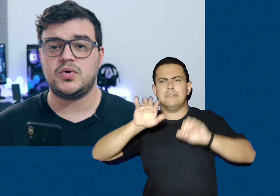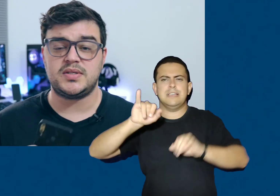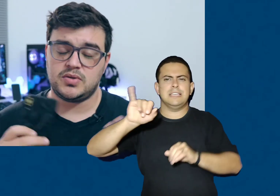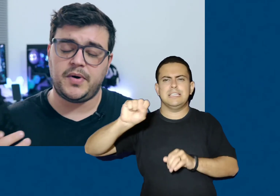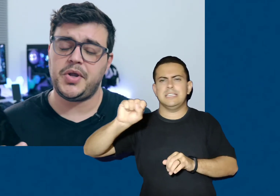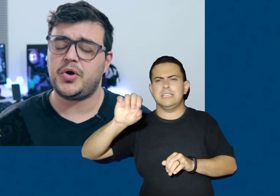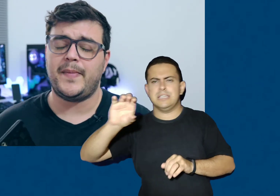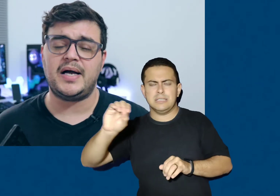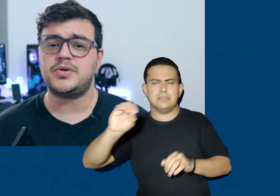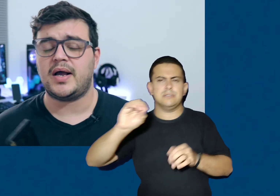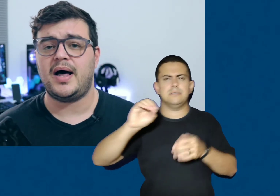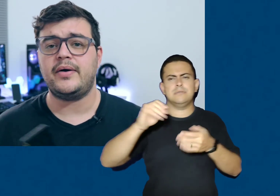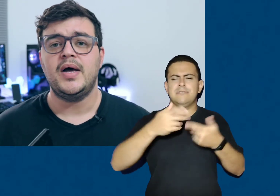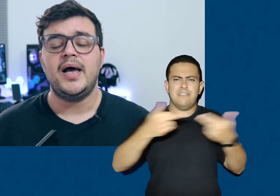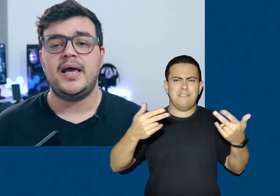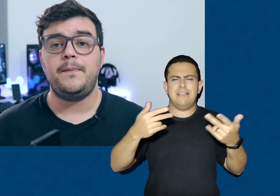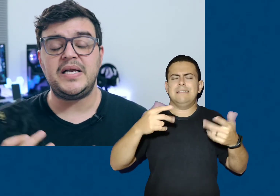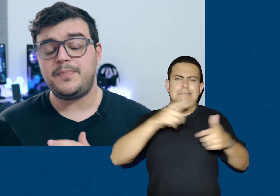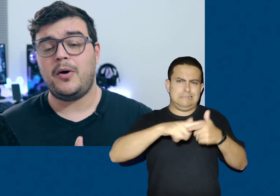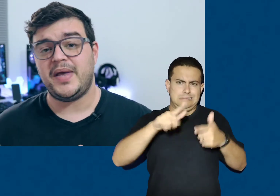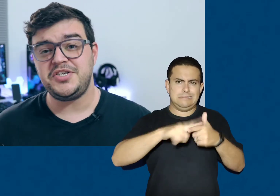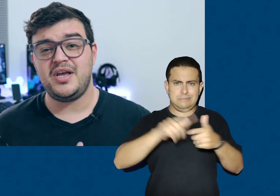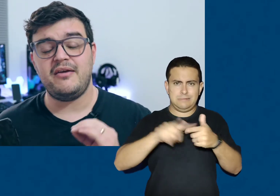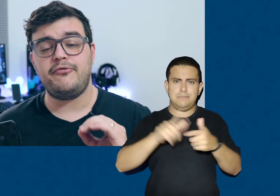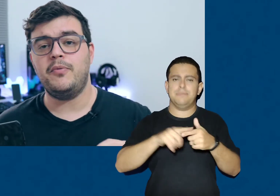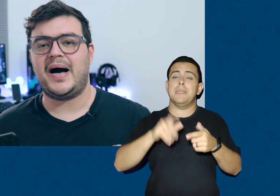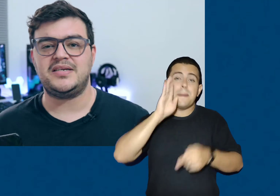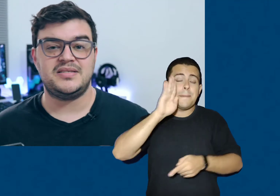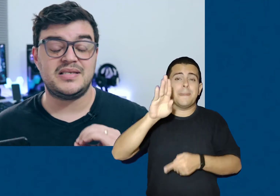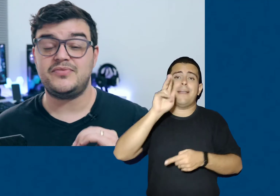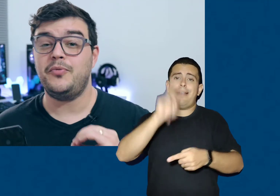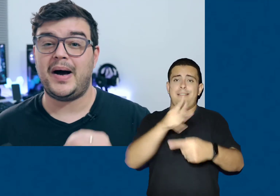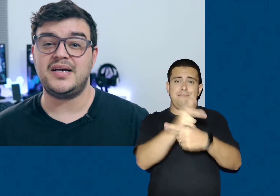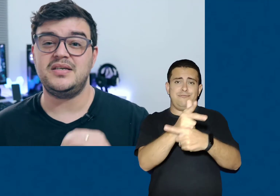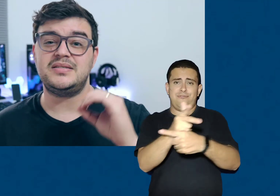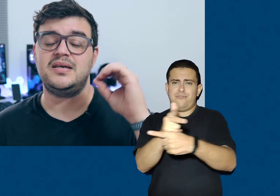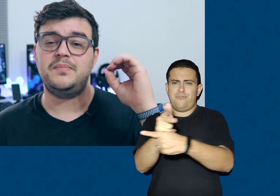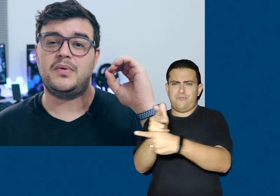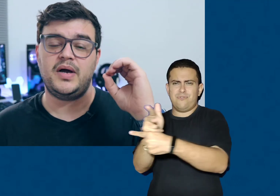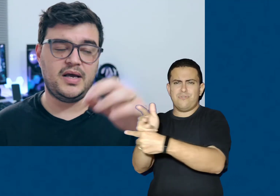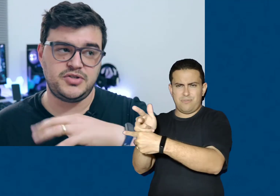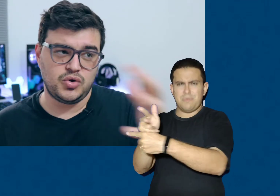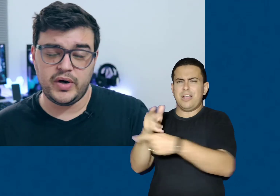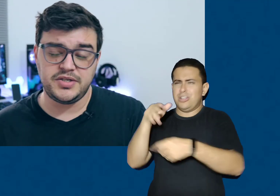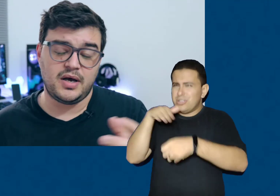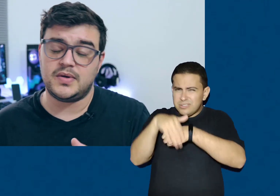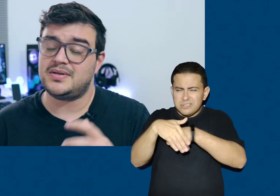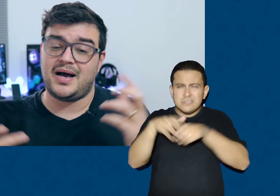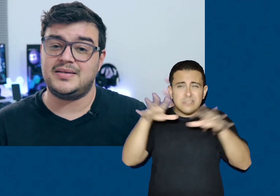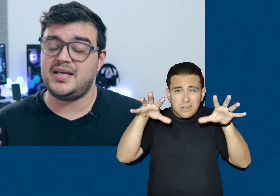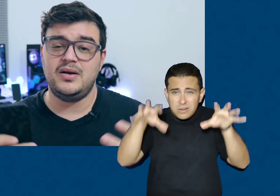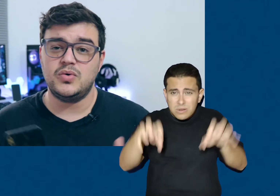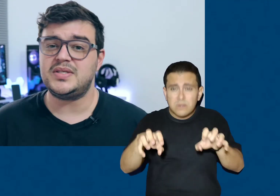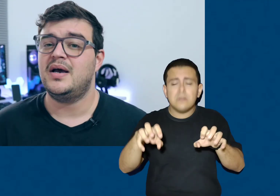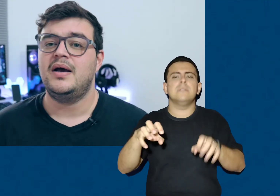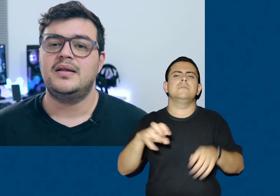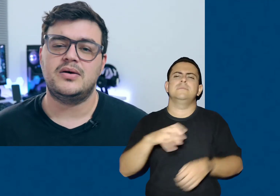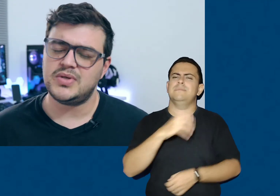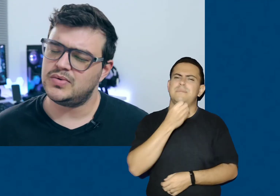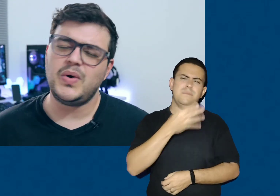coisas no modo automático, é claro, e principalmente em filmagens. As filmagens de noite, né, quando está sem luz, não são